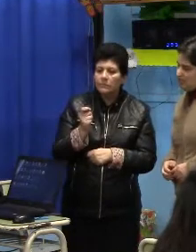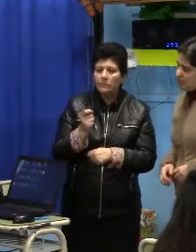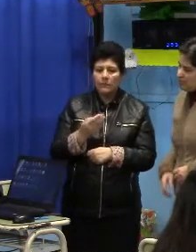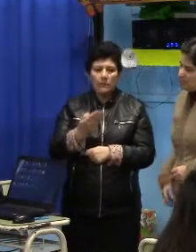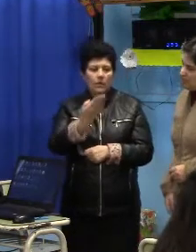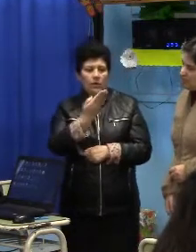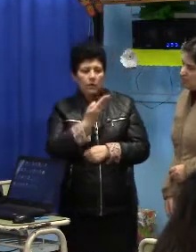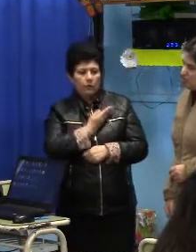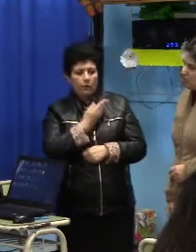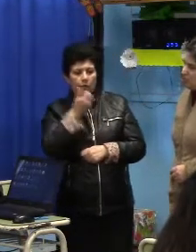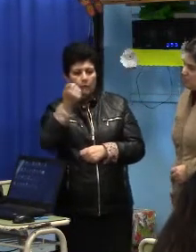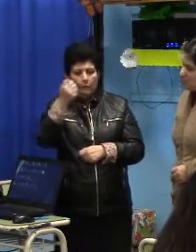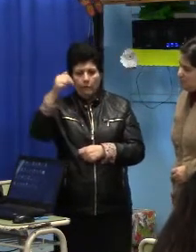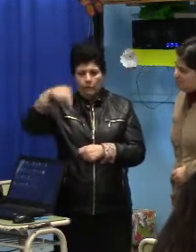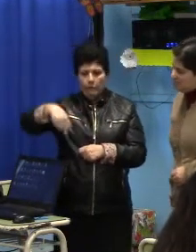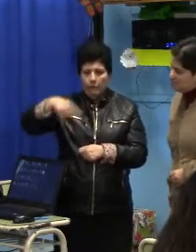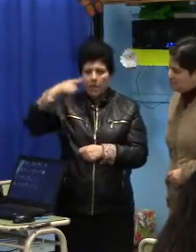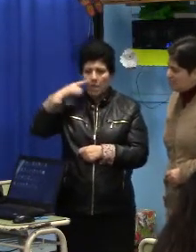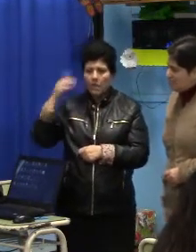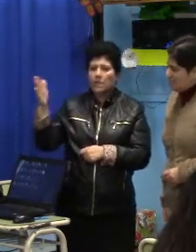Fanny Crosby.